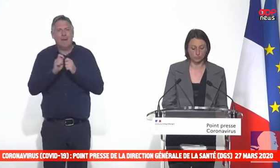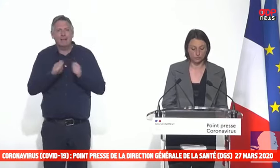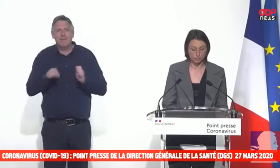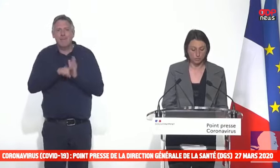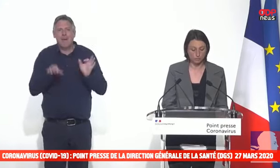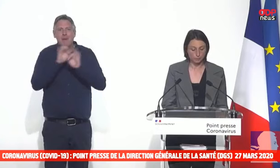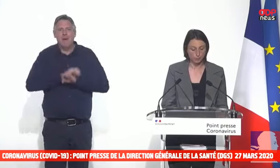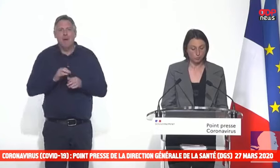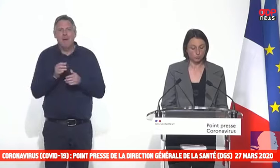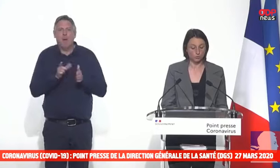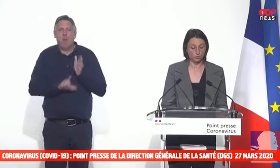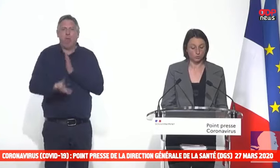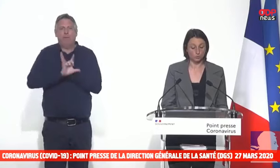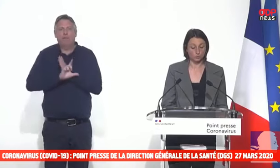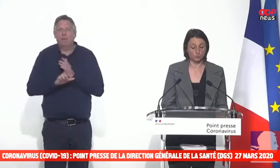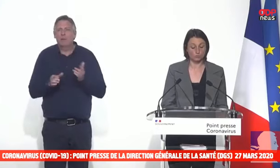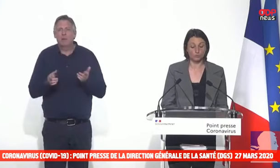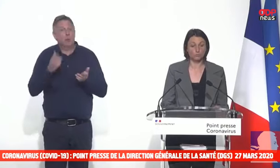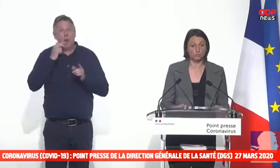pas configurés